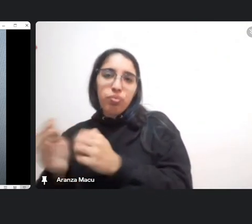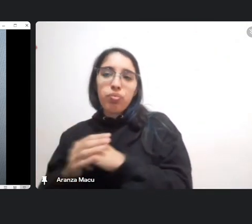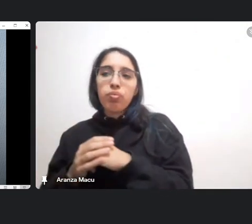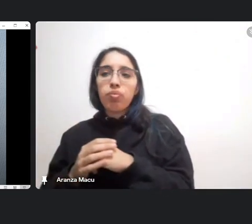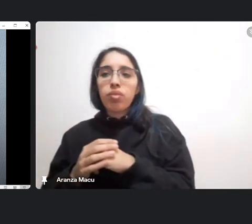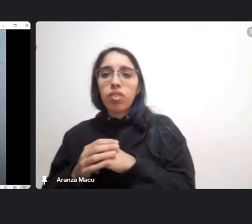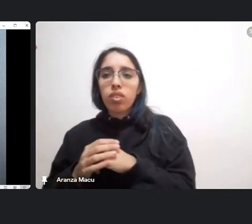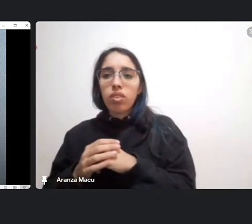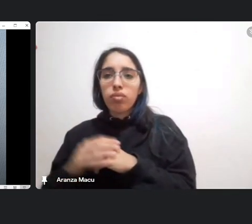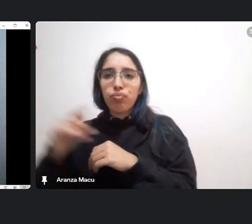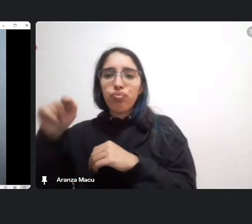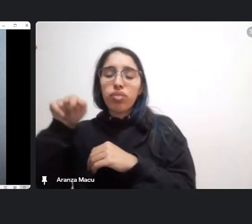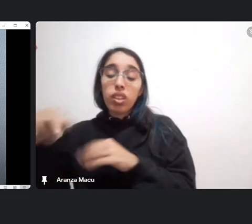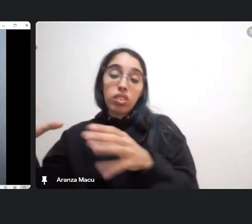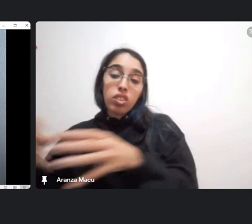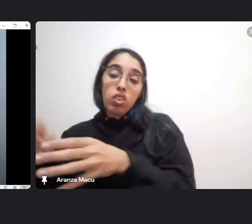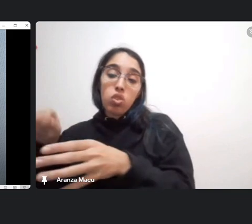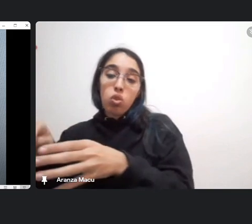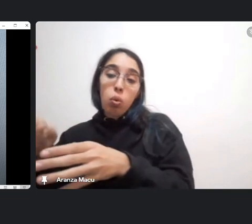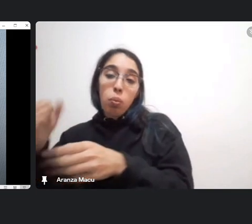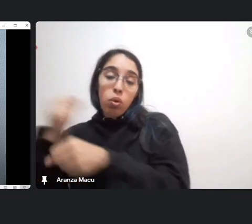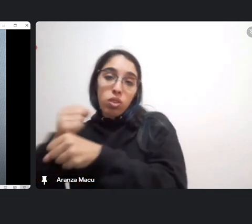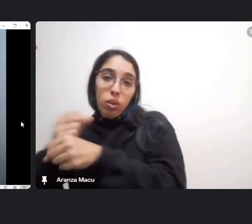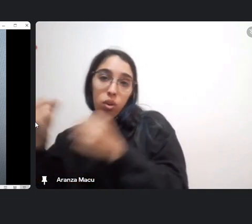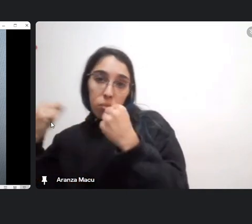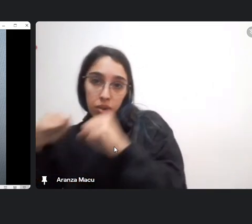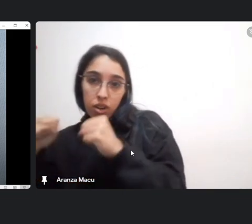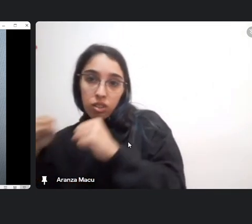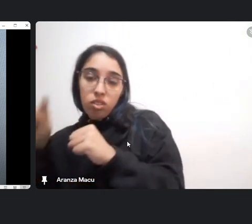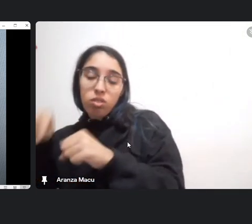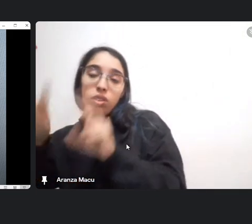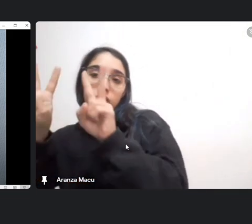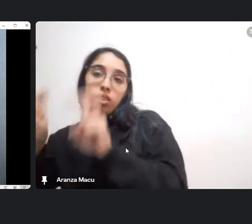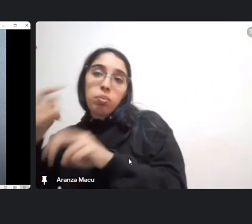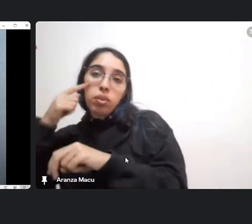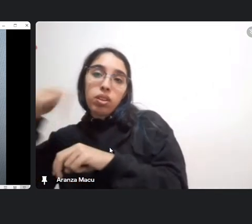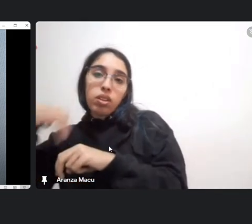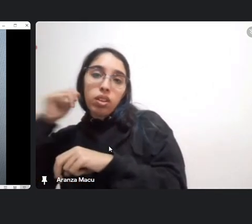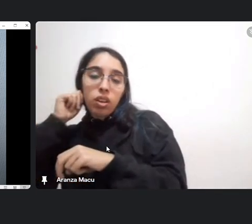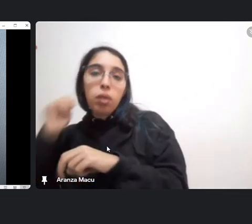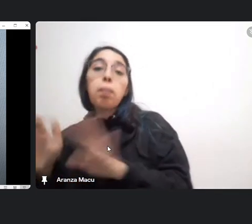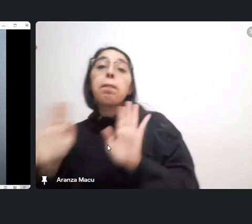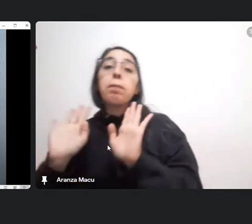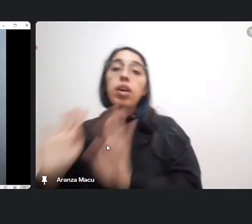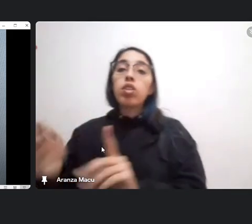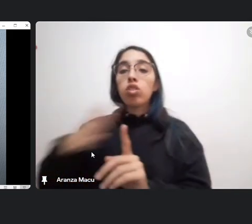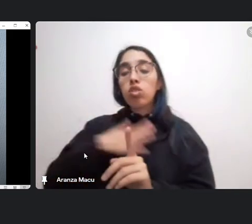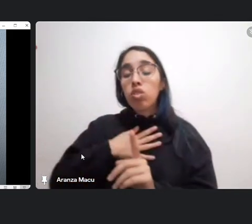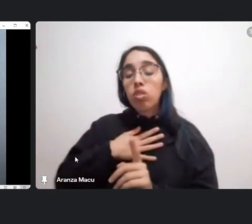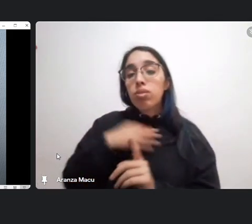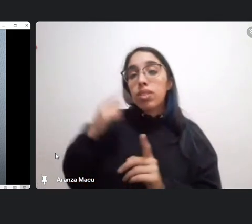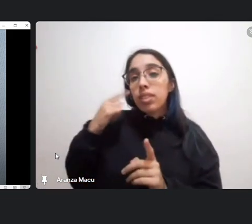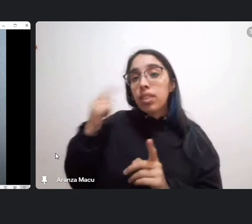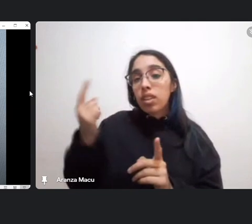tema. En este caso, yo preferí que ustedes durante el